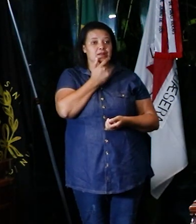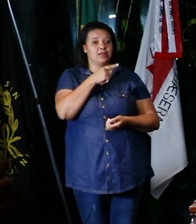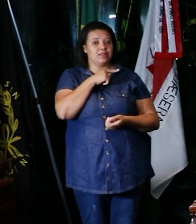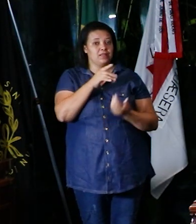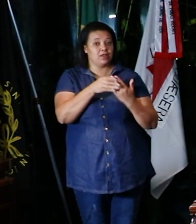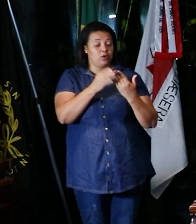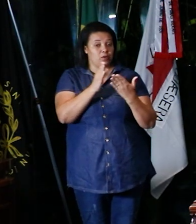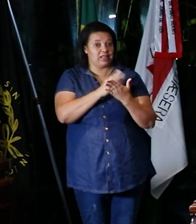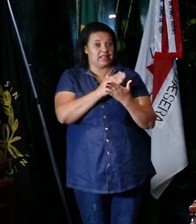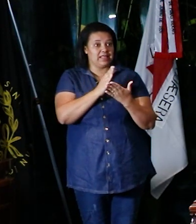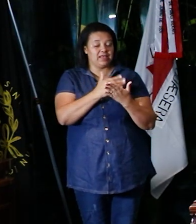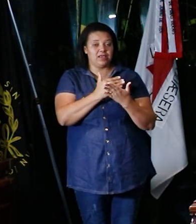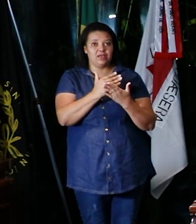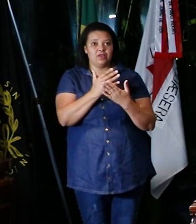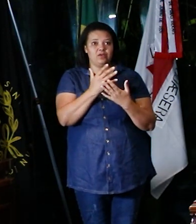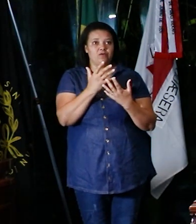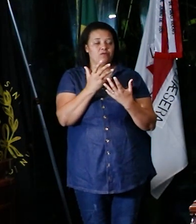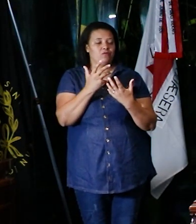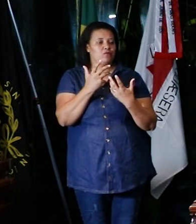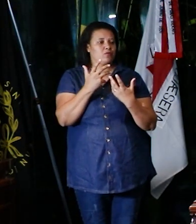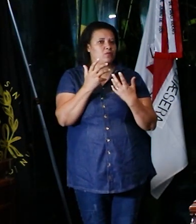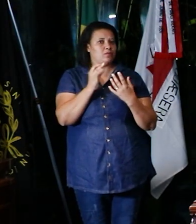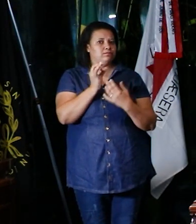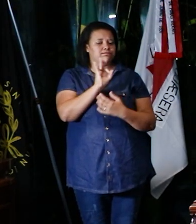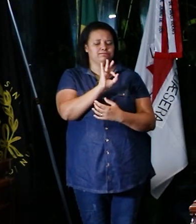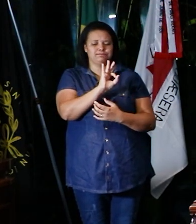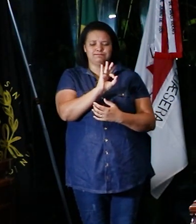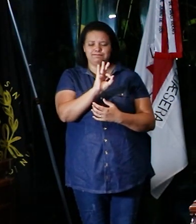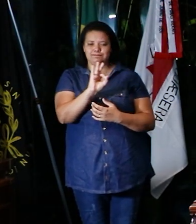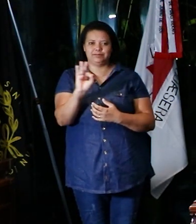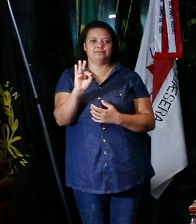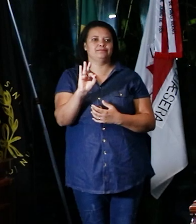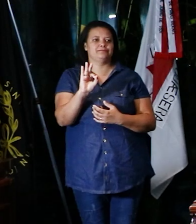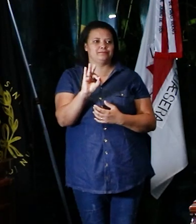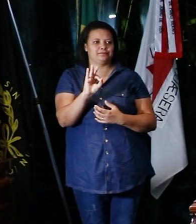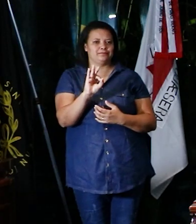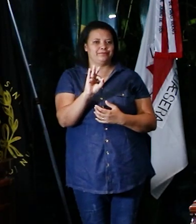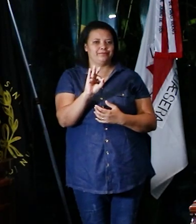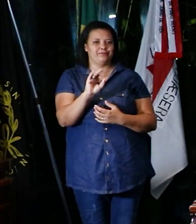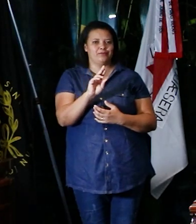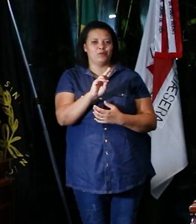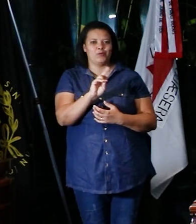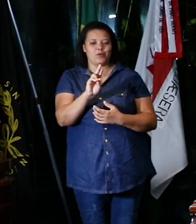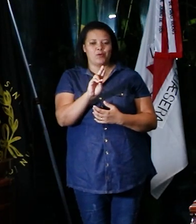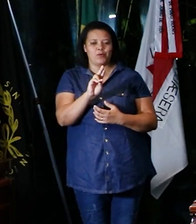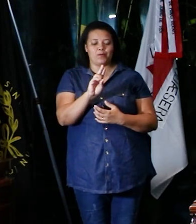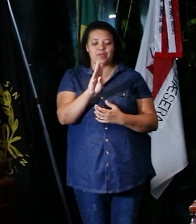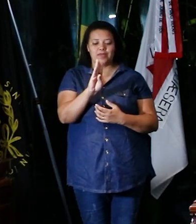livro extraordinário chamado O Baile das Quatro